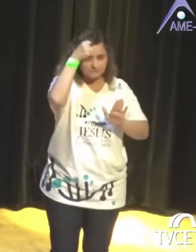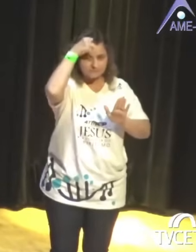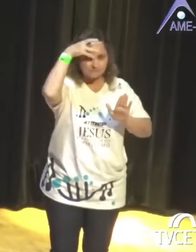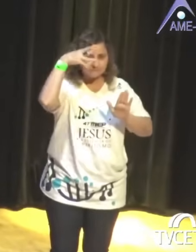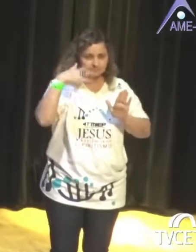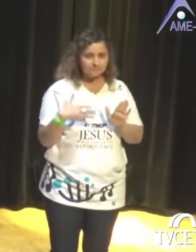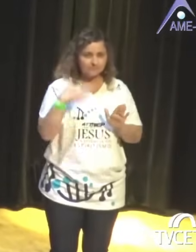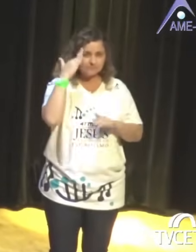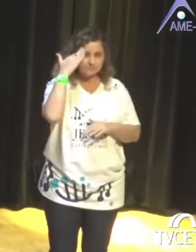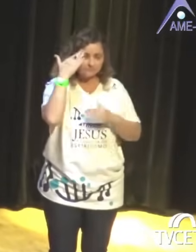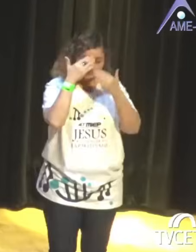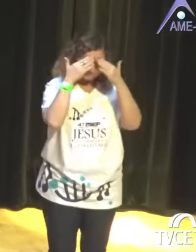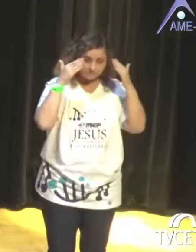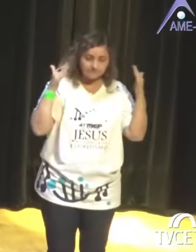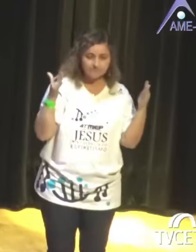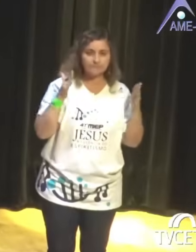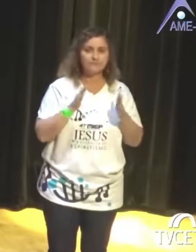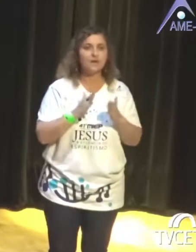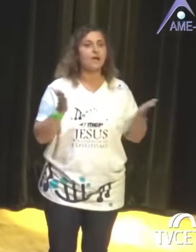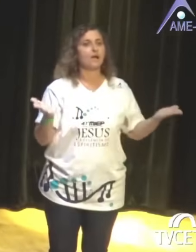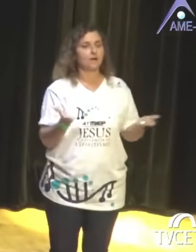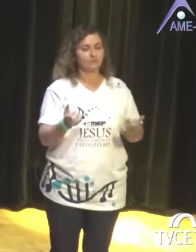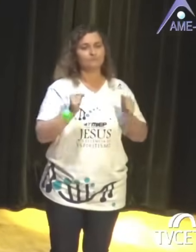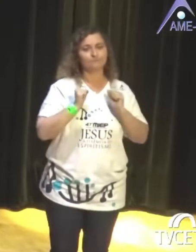consideração nós poderíamos